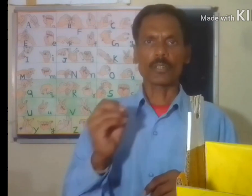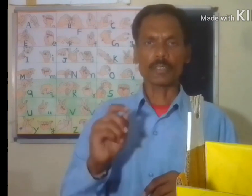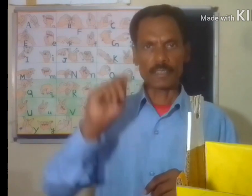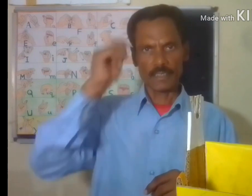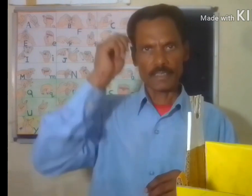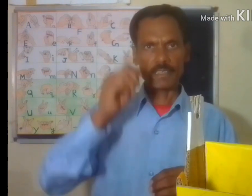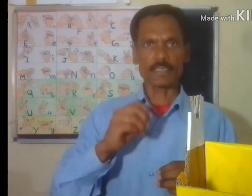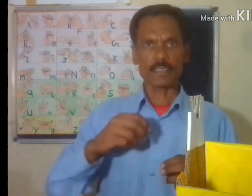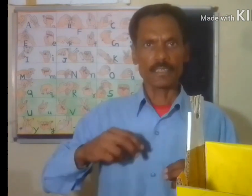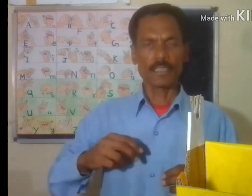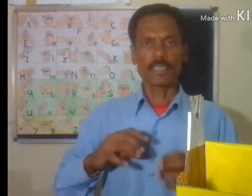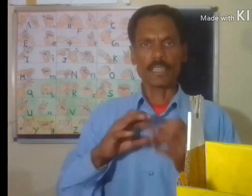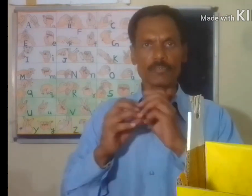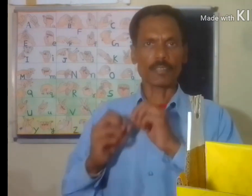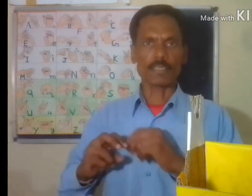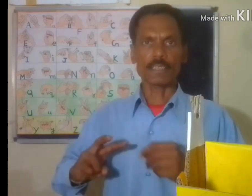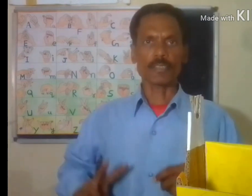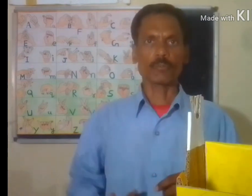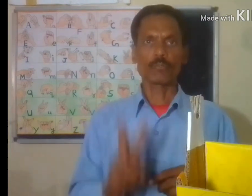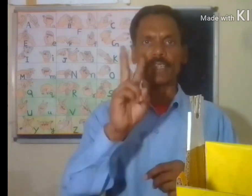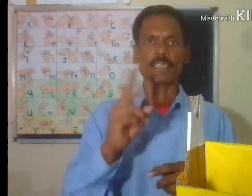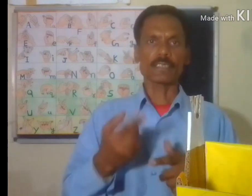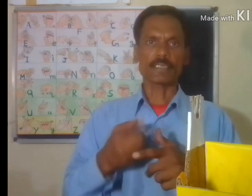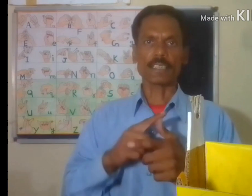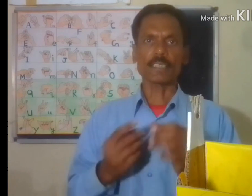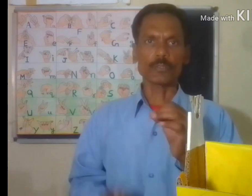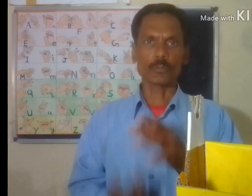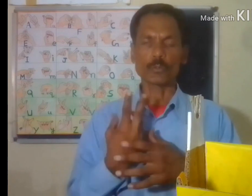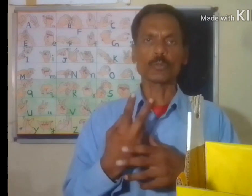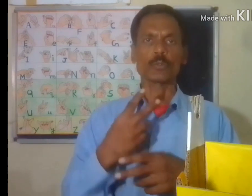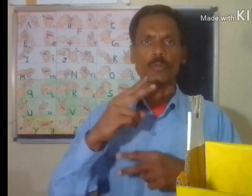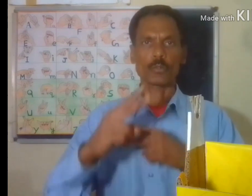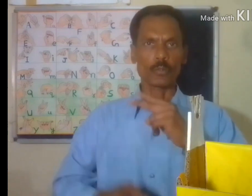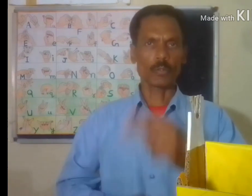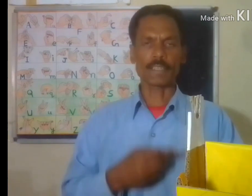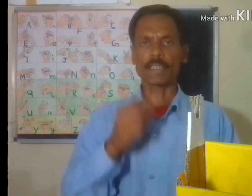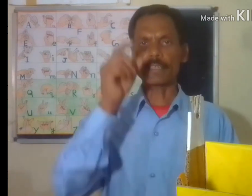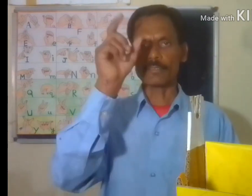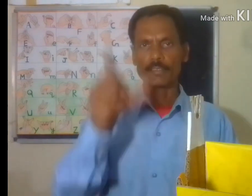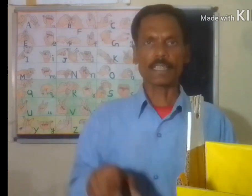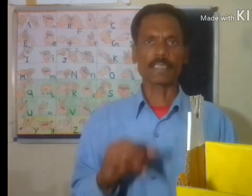और English alphabet V से शुरू होने वाले